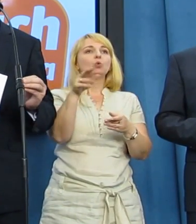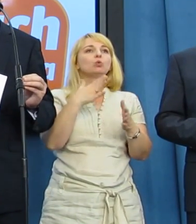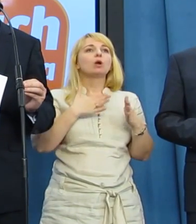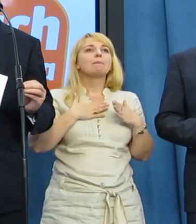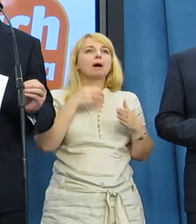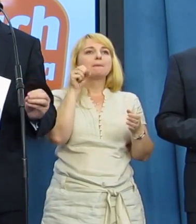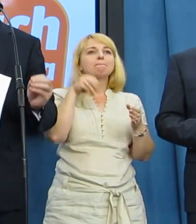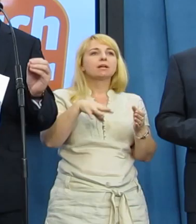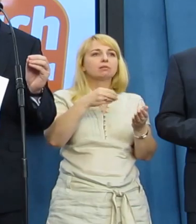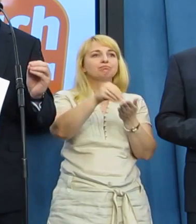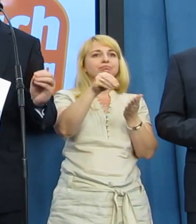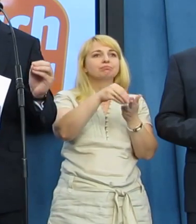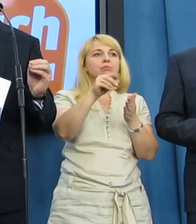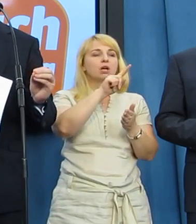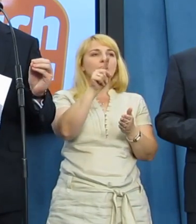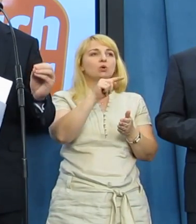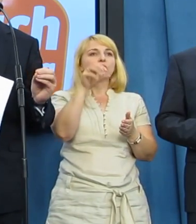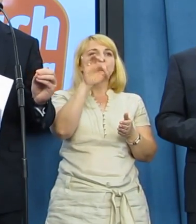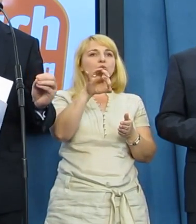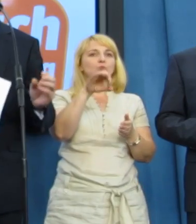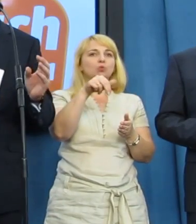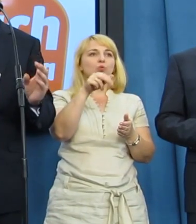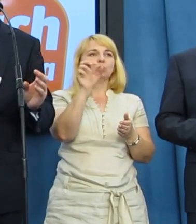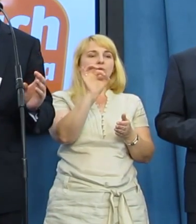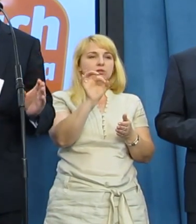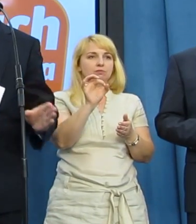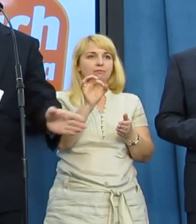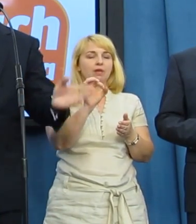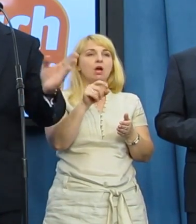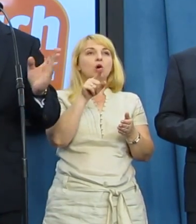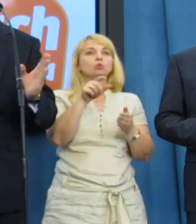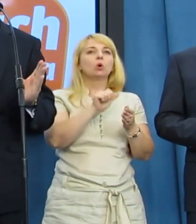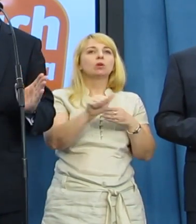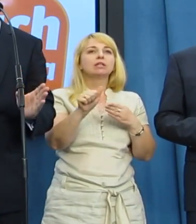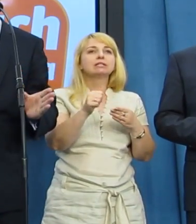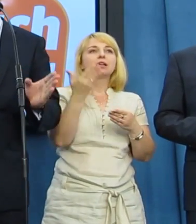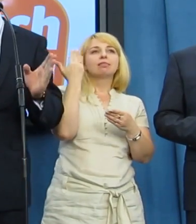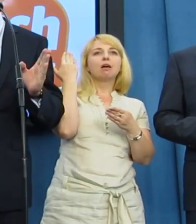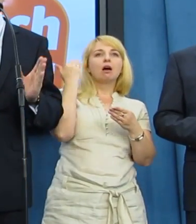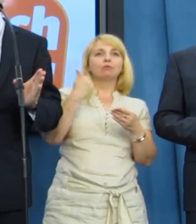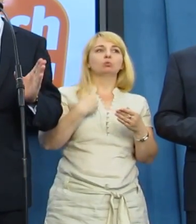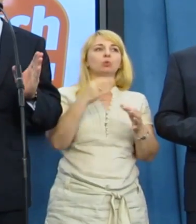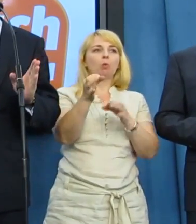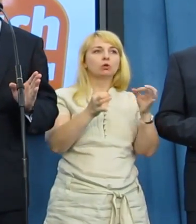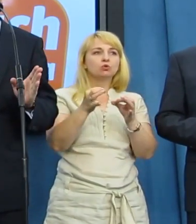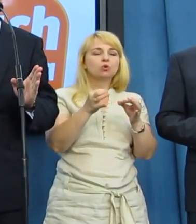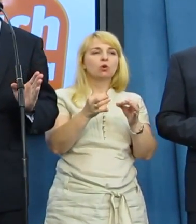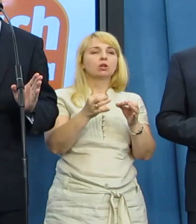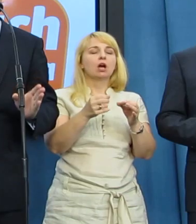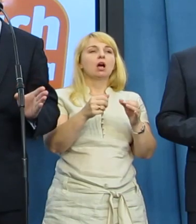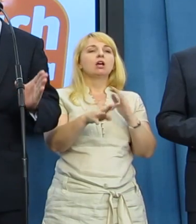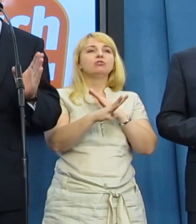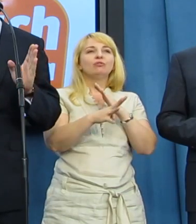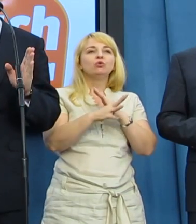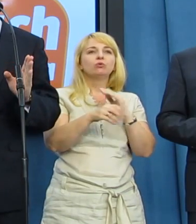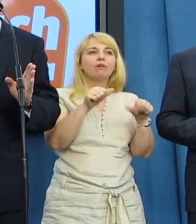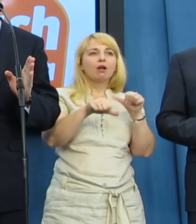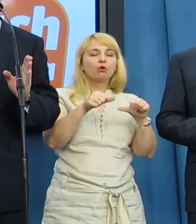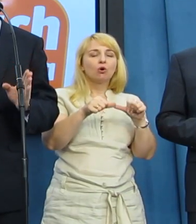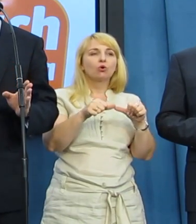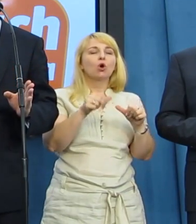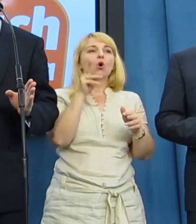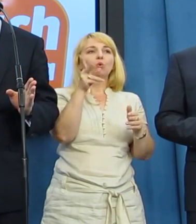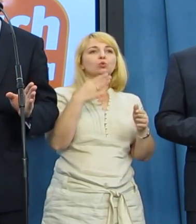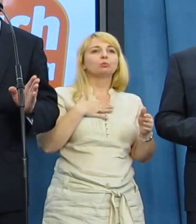składkami w związku z tak zwanym zbiegiem tytułów ubezpieczeń. O co chodzi? Otóż było tak, że od roku 99, jeśli ktoś prowadził